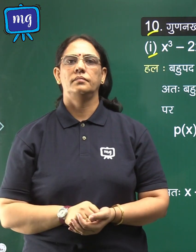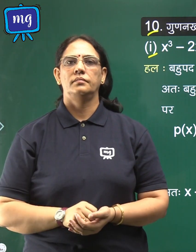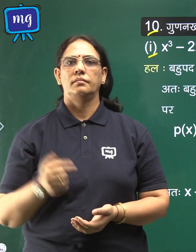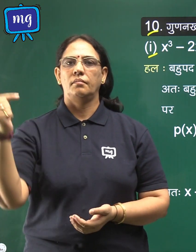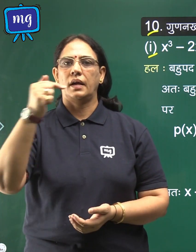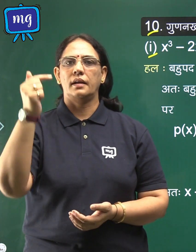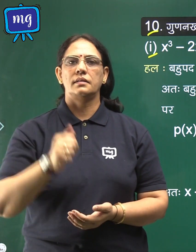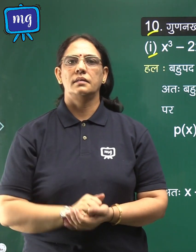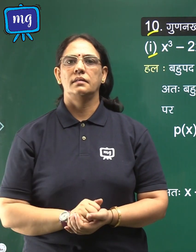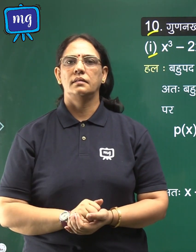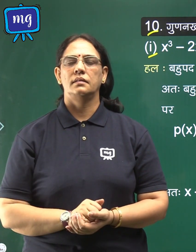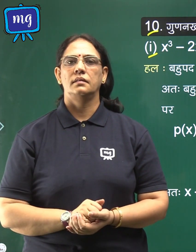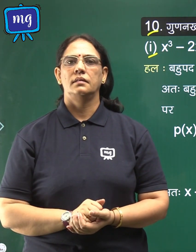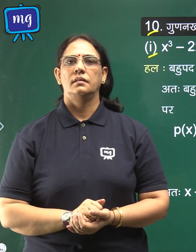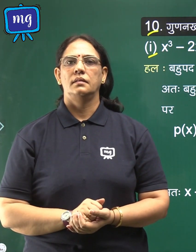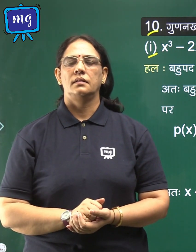माइनस